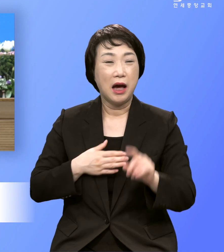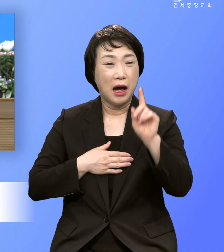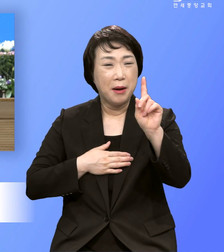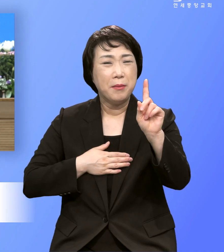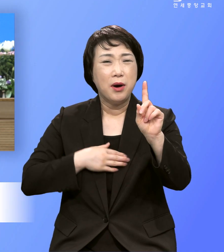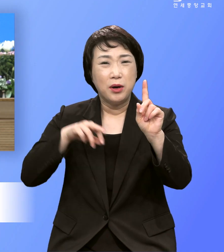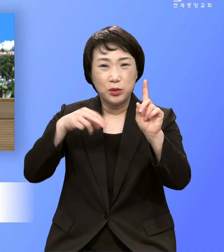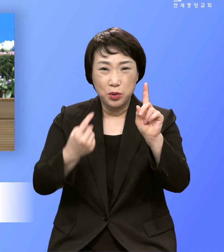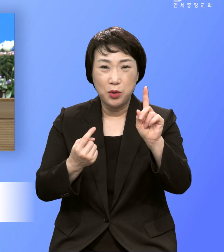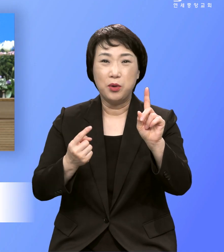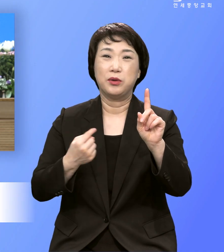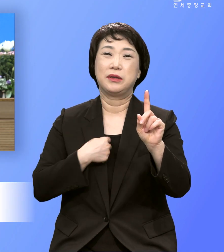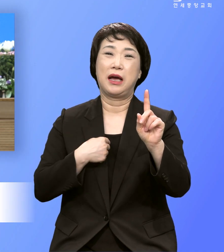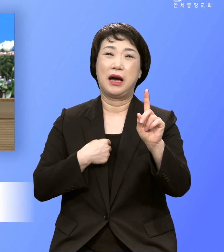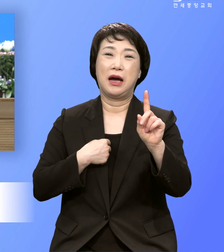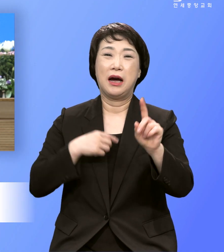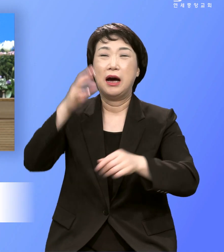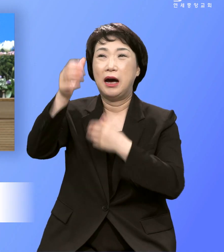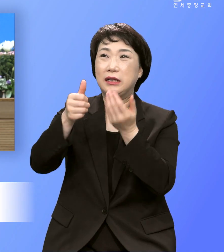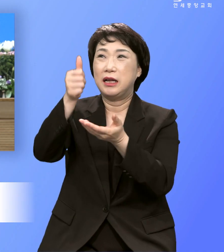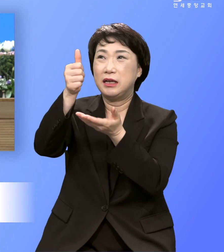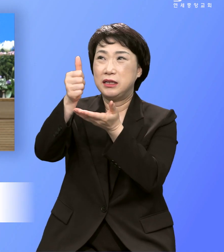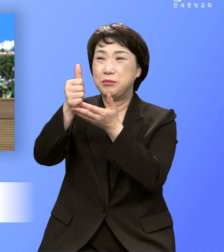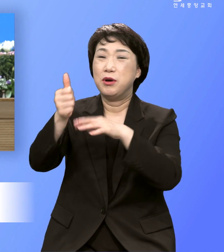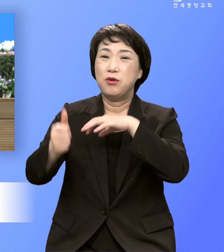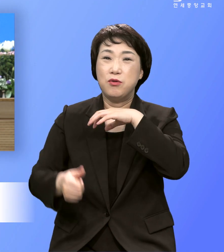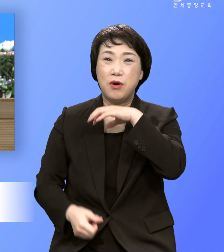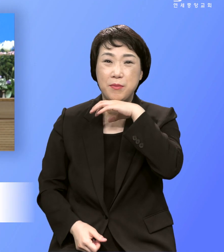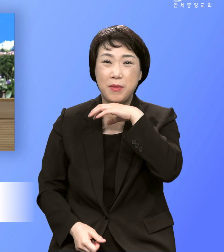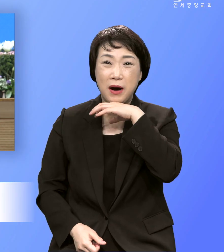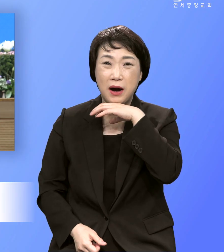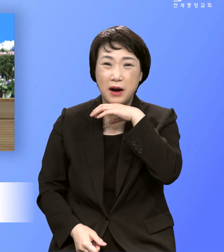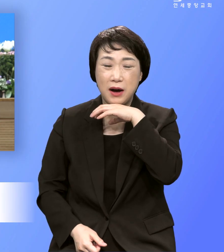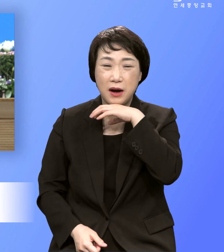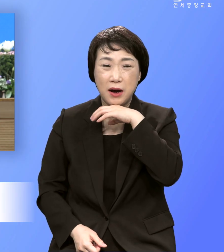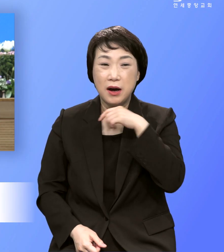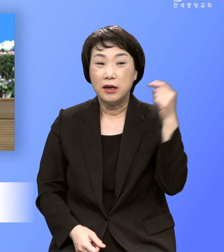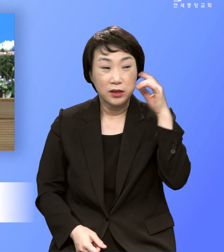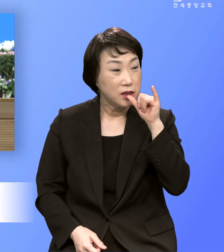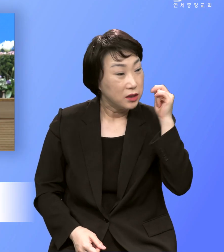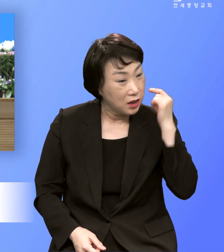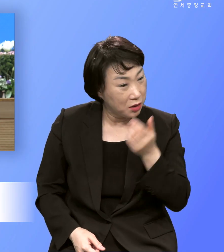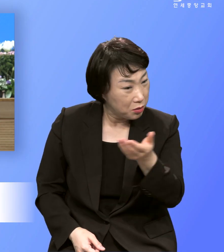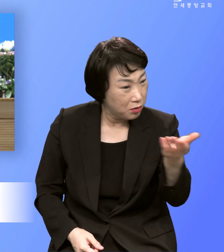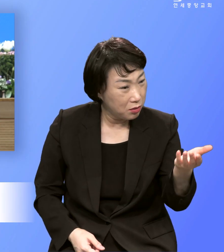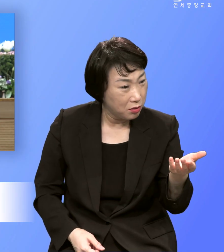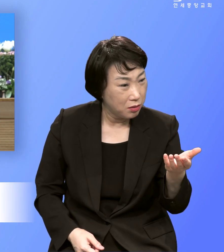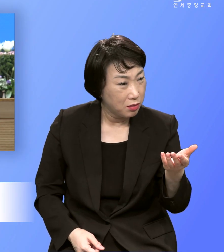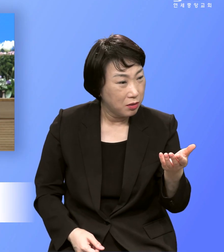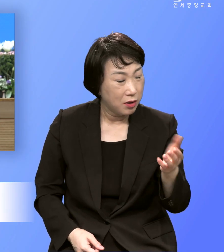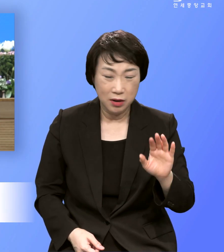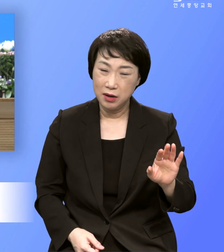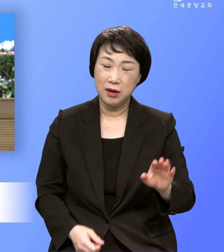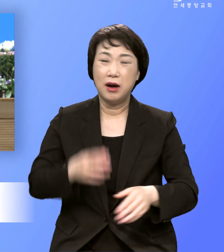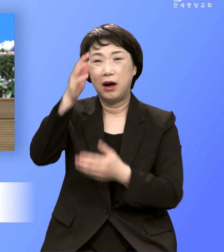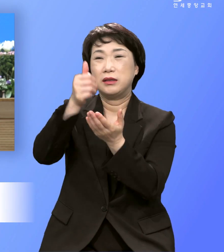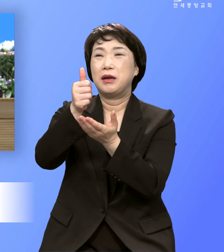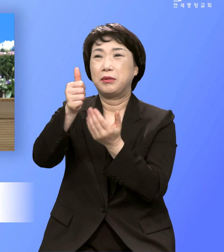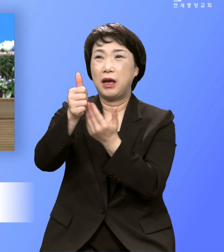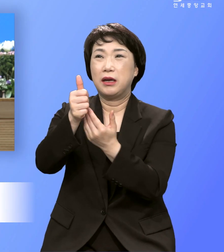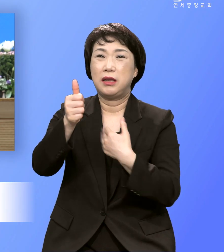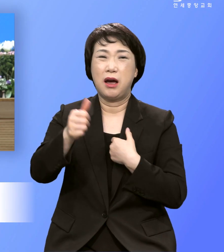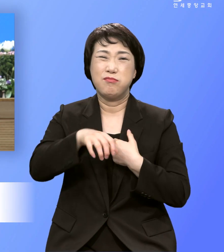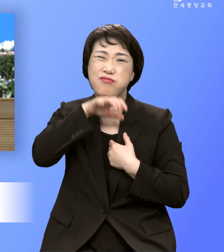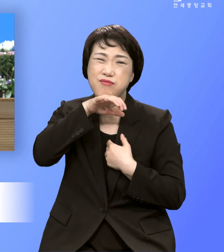한 번이라도 하나님을 원망하는 소리 들었니? 하나님에 대해서